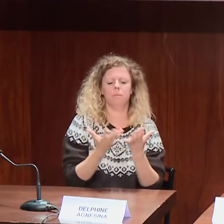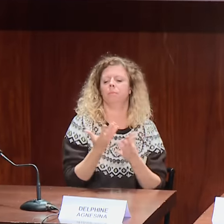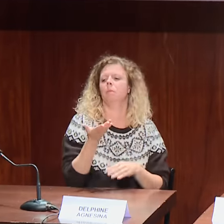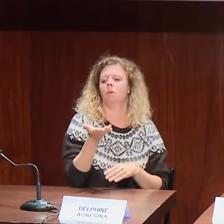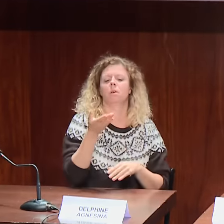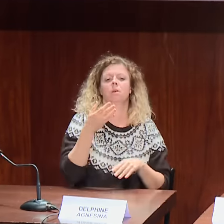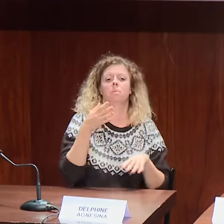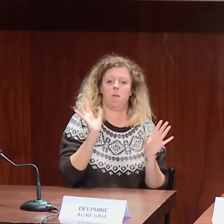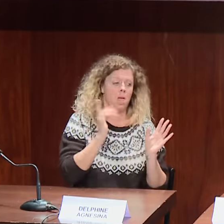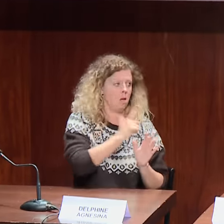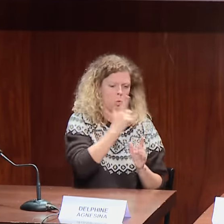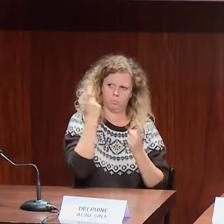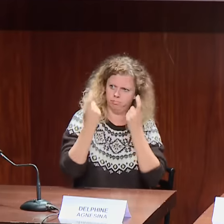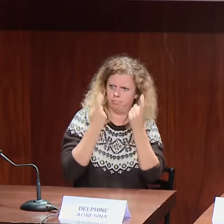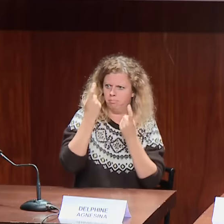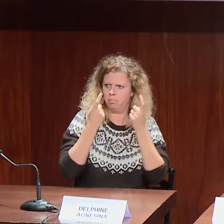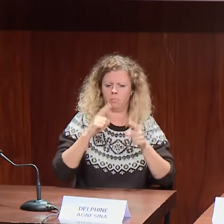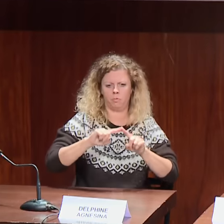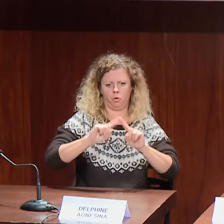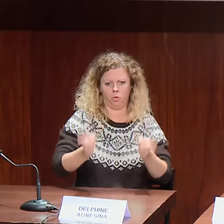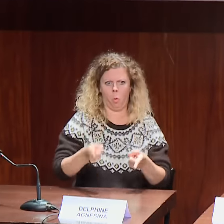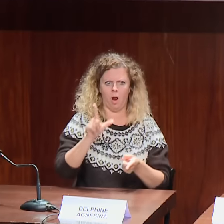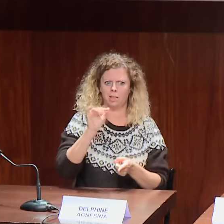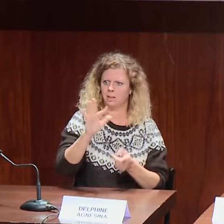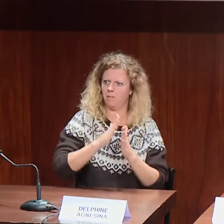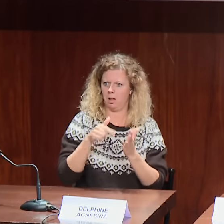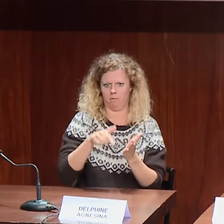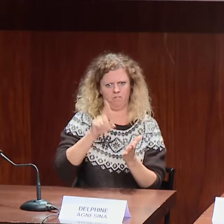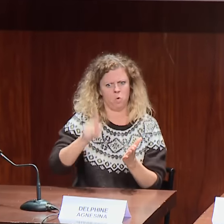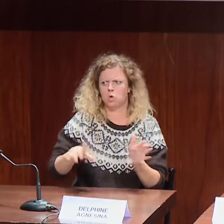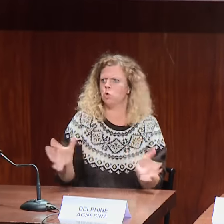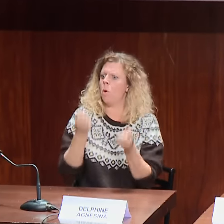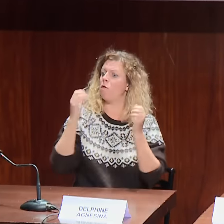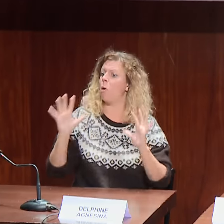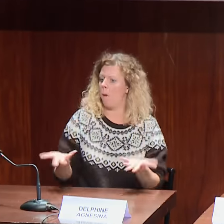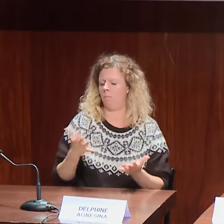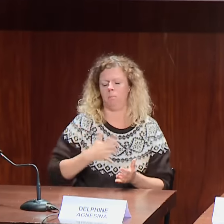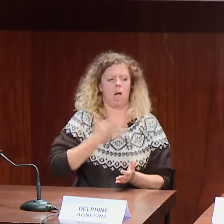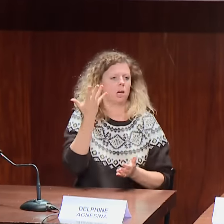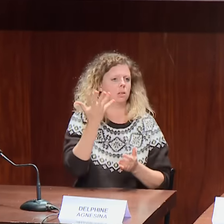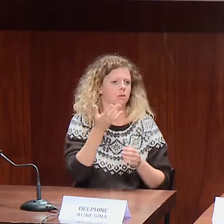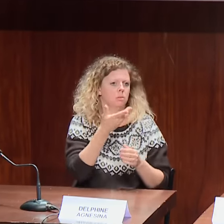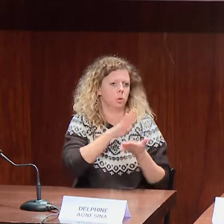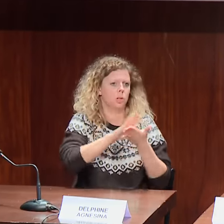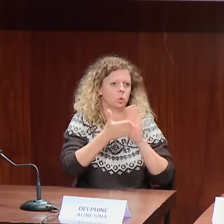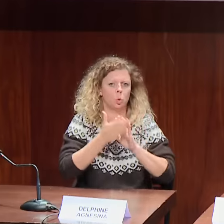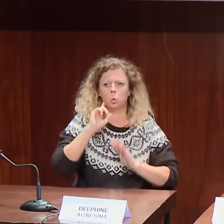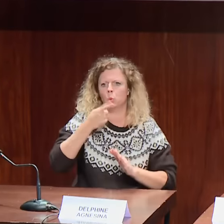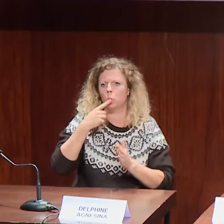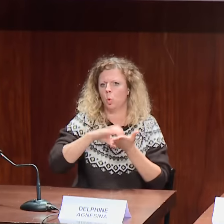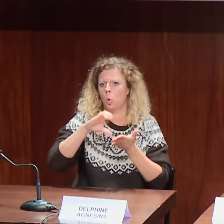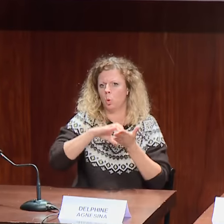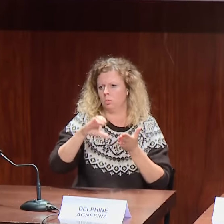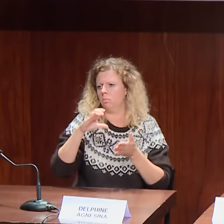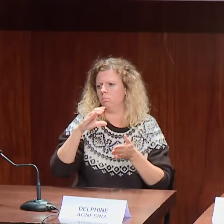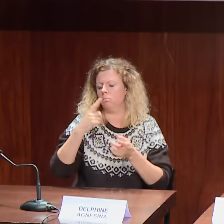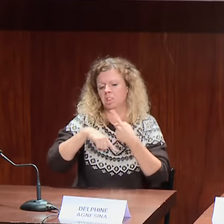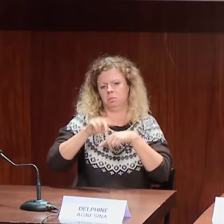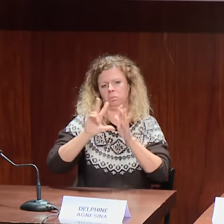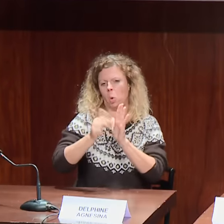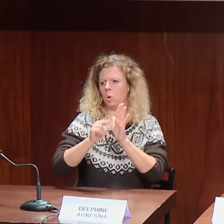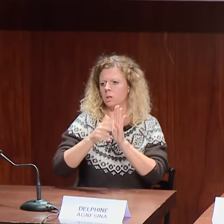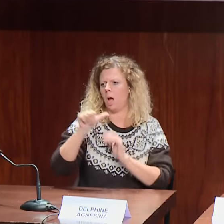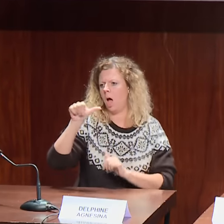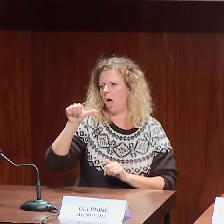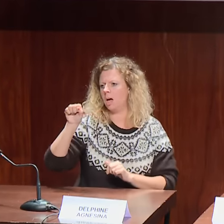prix, la location, le prix de l'essence, enfin tout ce que... Voilà. Et on a voulu sauver le fonds LSF et